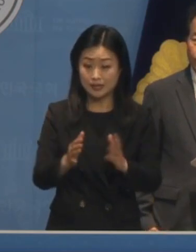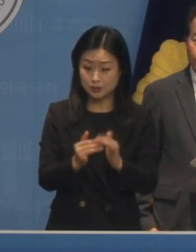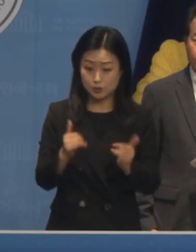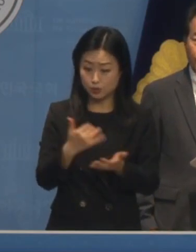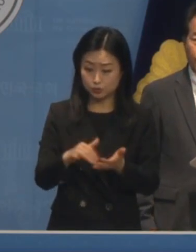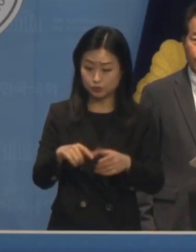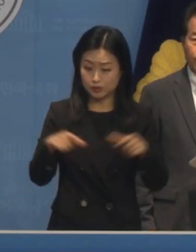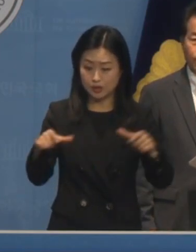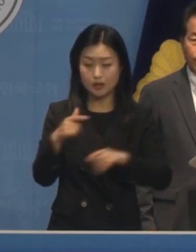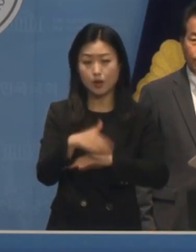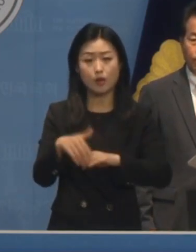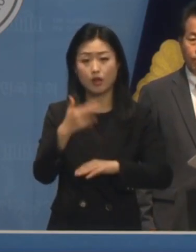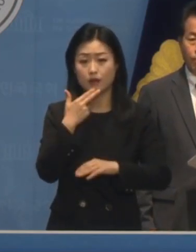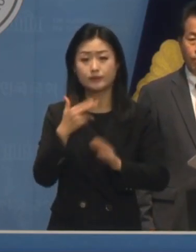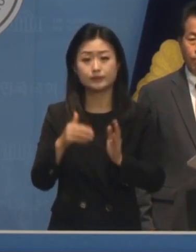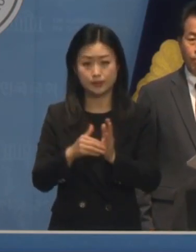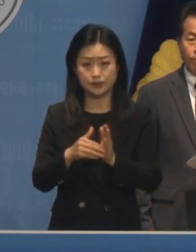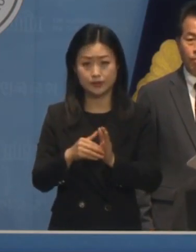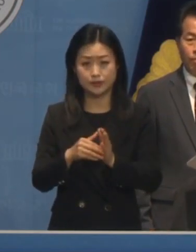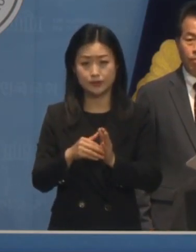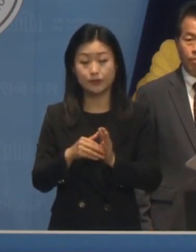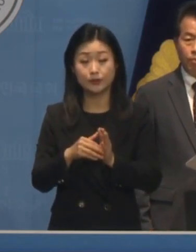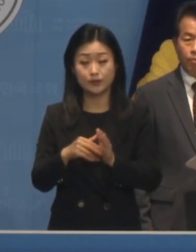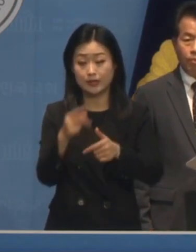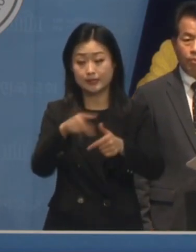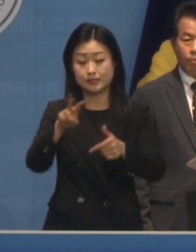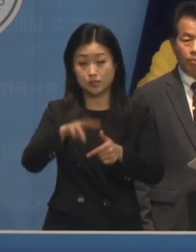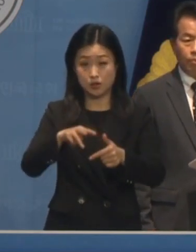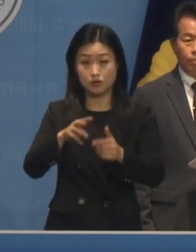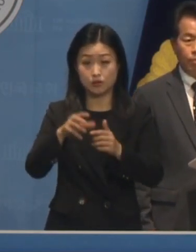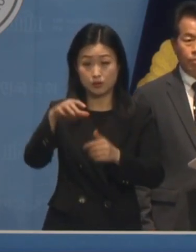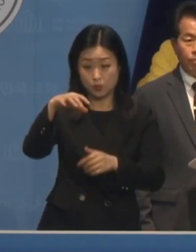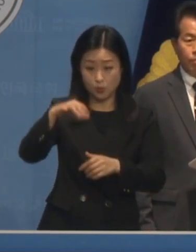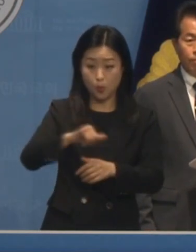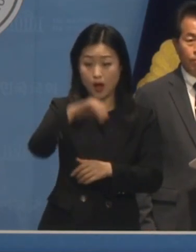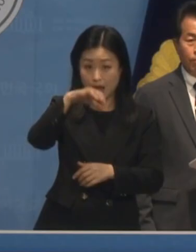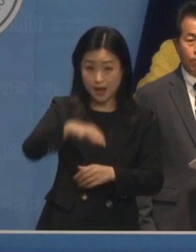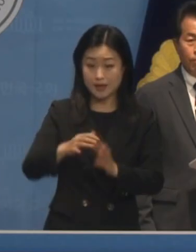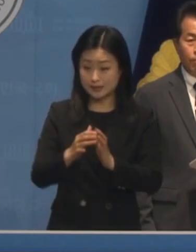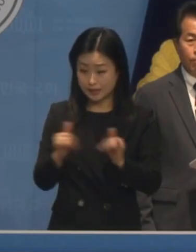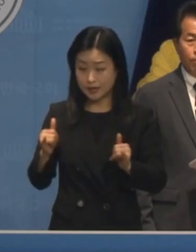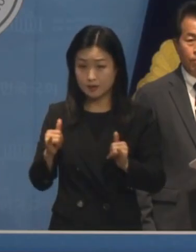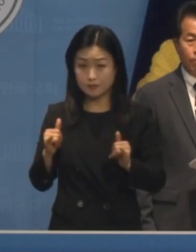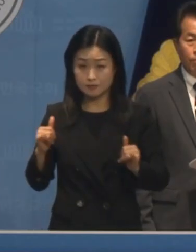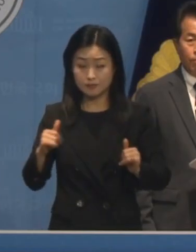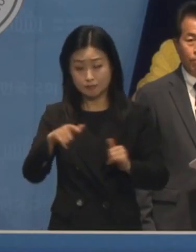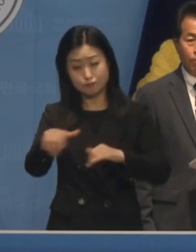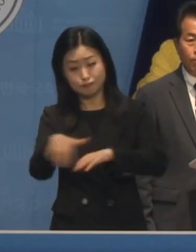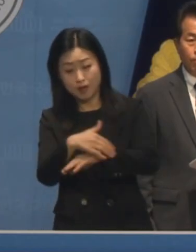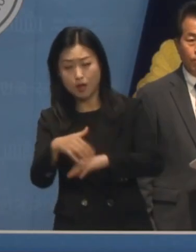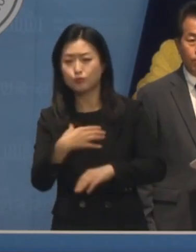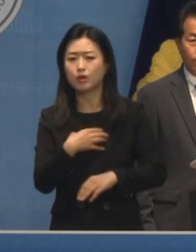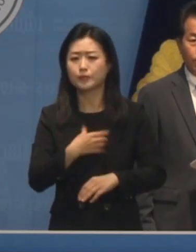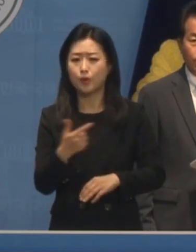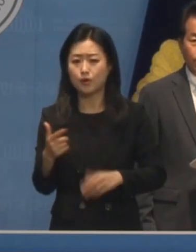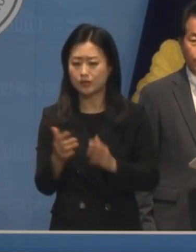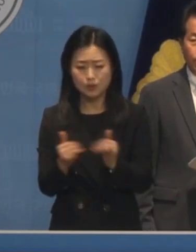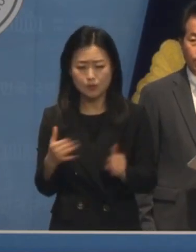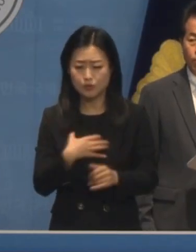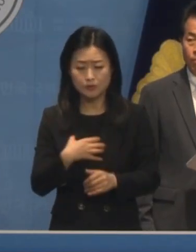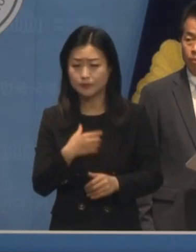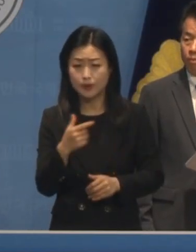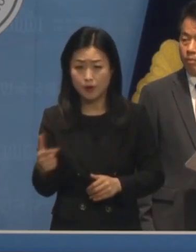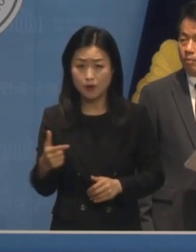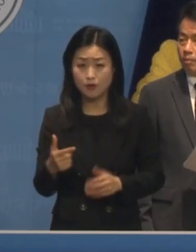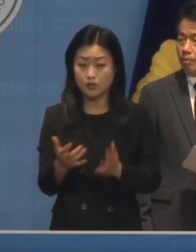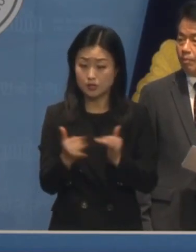충원 계획이 없었던 인천공항 공사에 인천공항을 이용하는 이용 계획의 안전과 거기서 일하는 노동자들의 안전을 위해